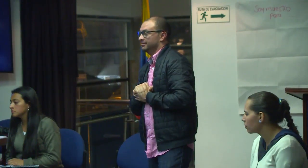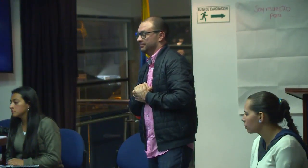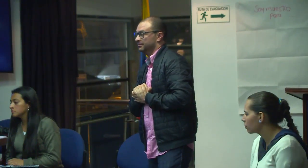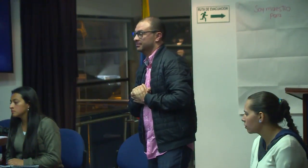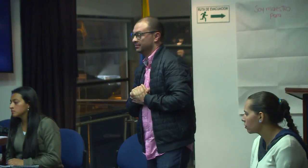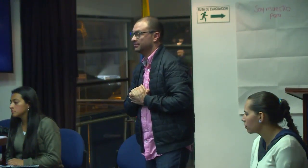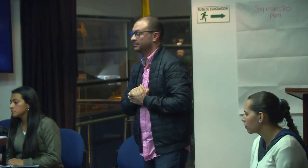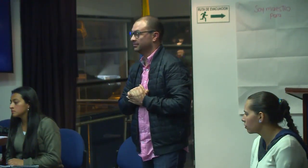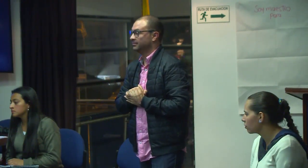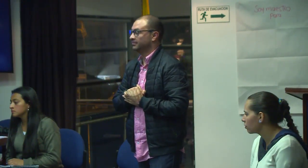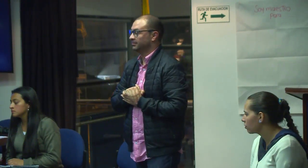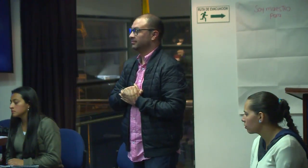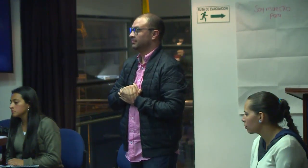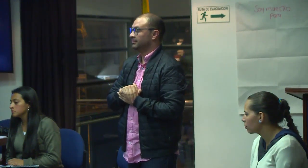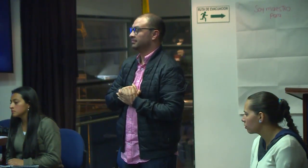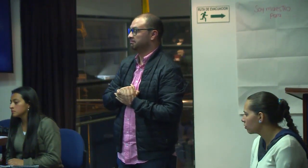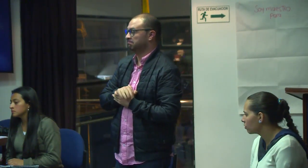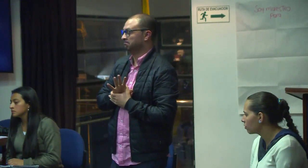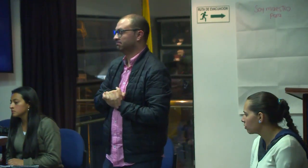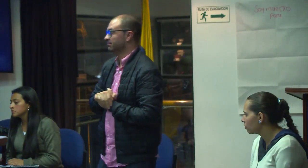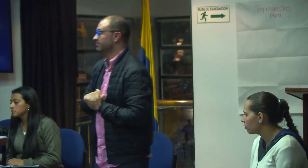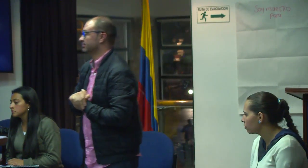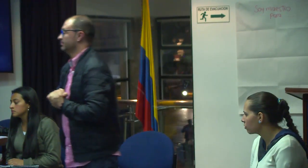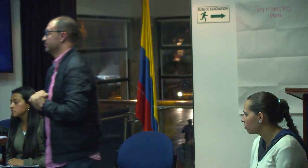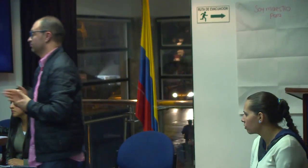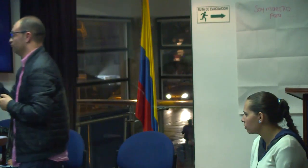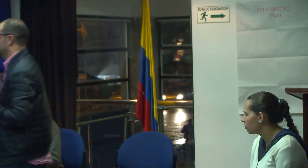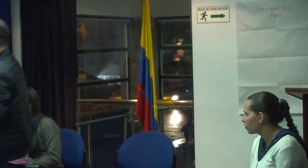la educación, en este caso de los sordos.